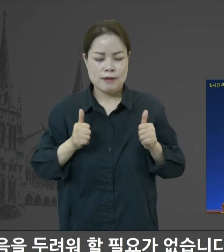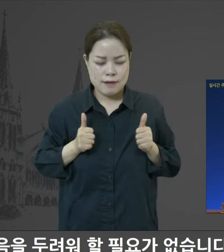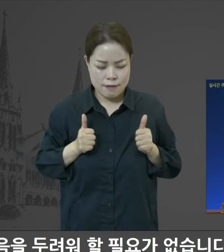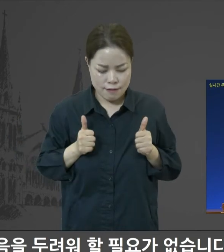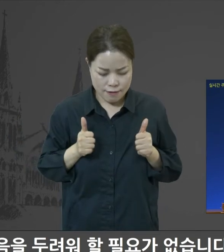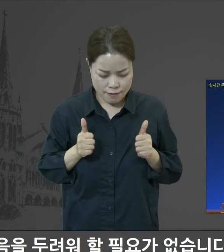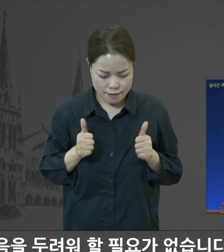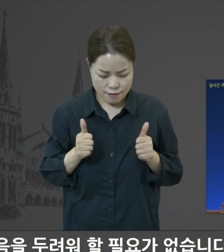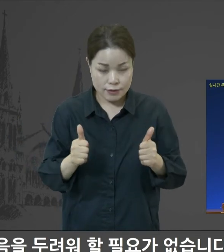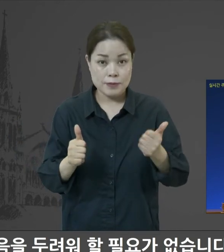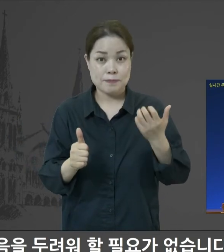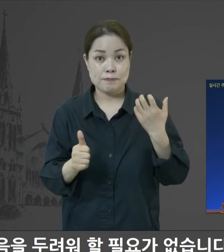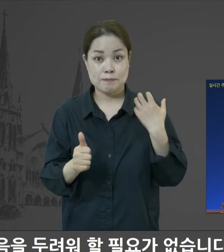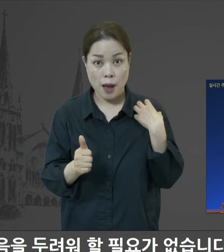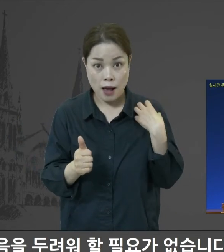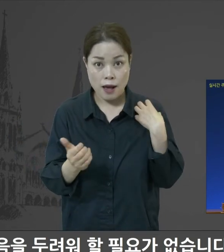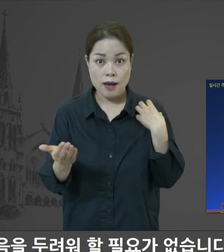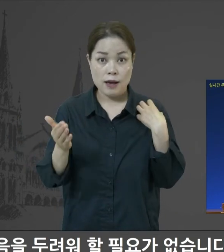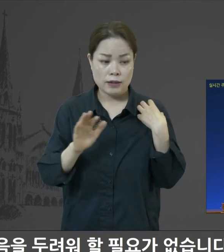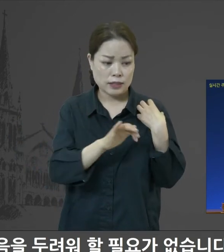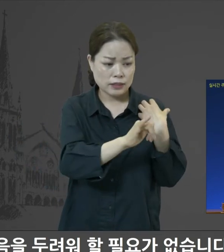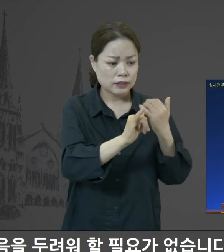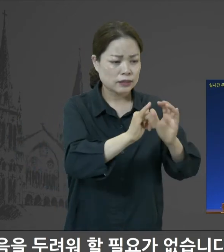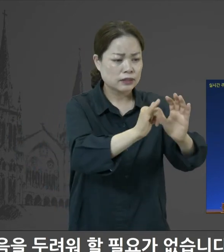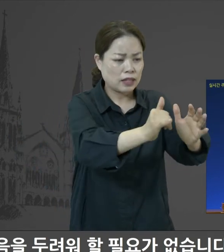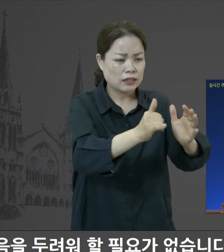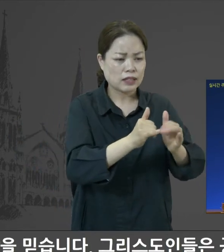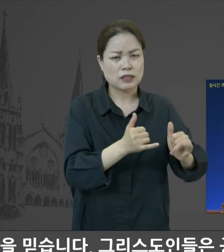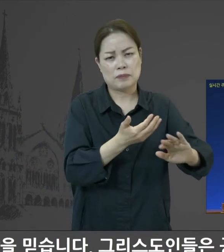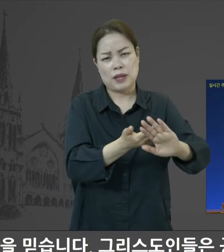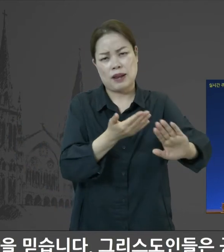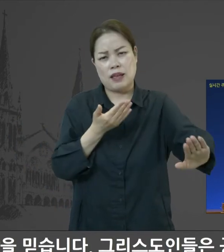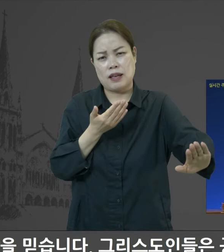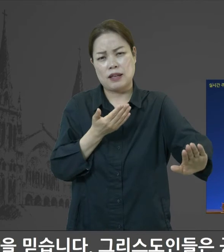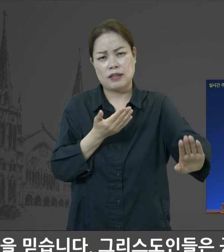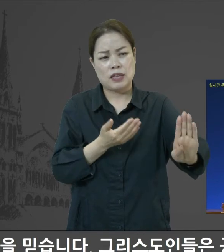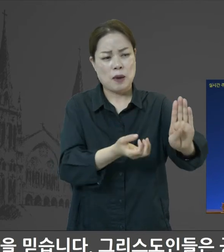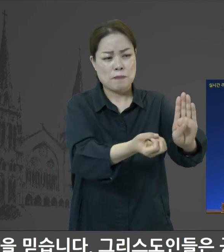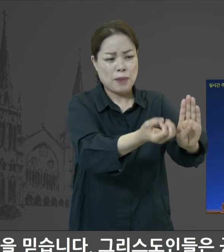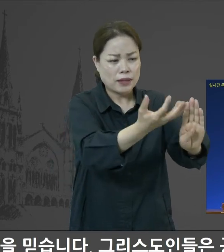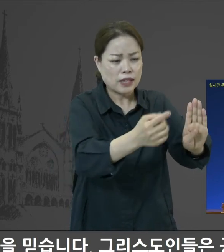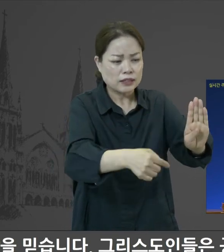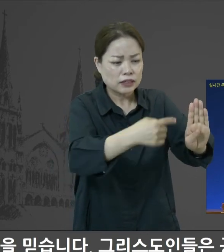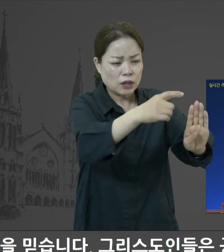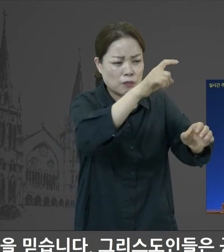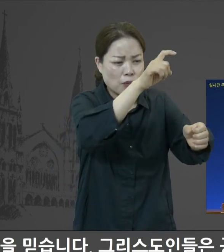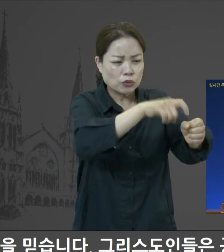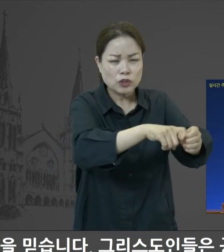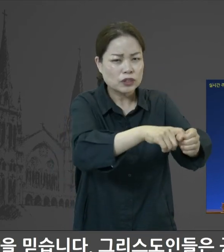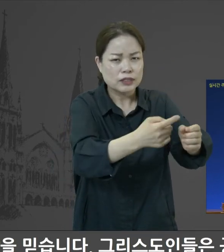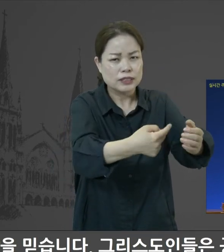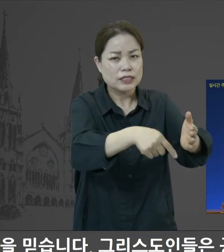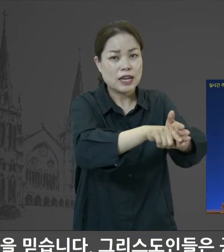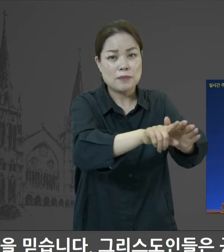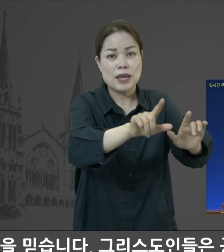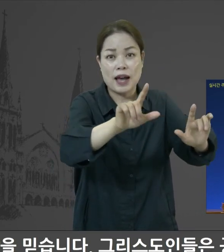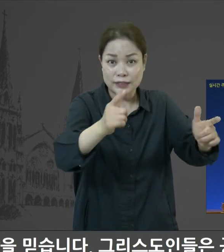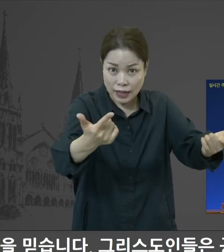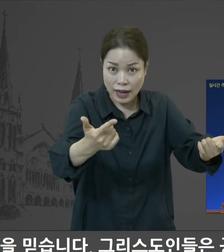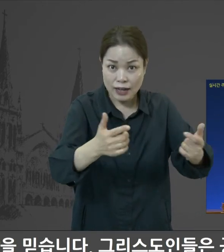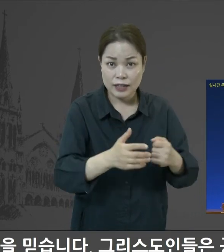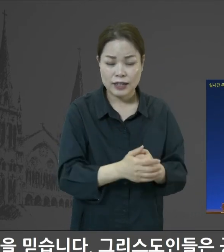다하죠. 그러나 세상 사람들과는 달라요. 베데스다에 들어가기 위해서 최선을 다하는 것이